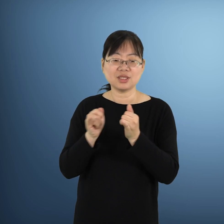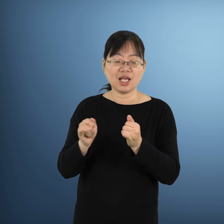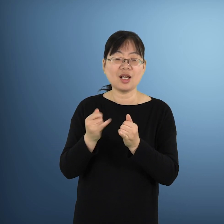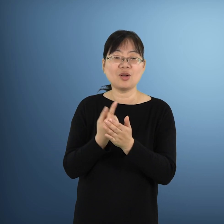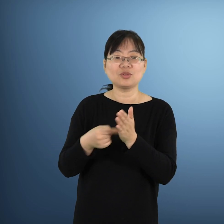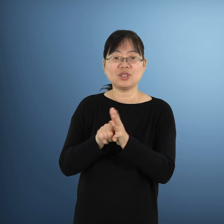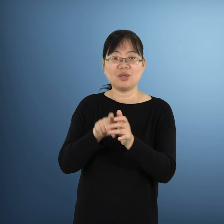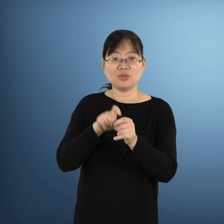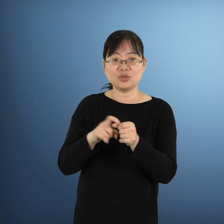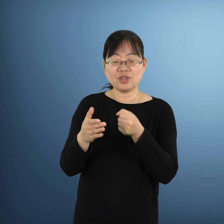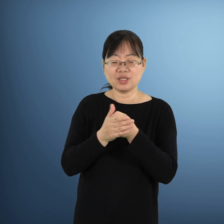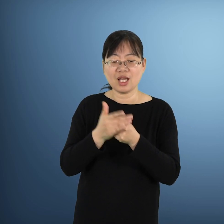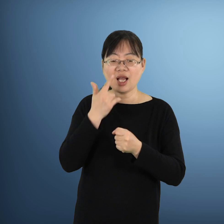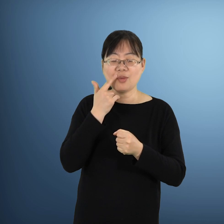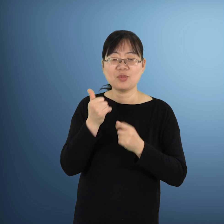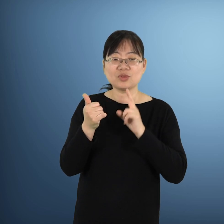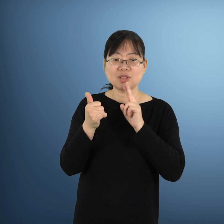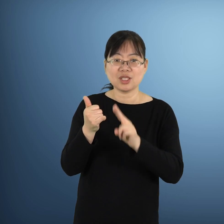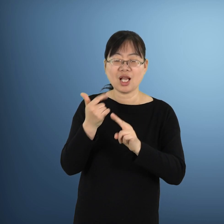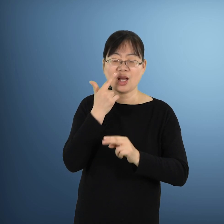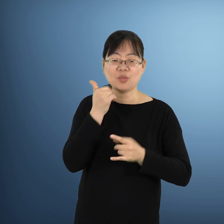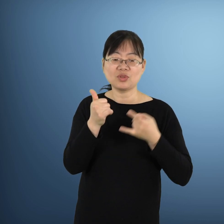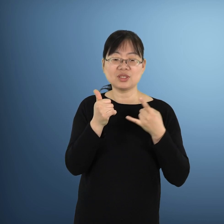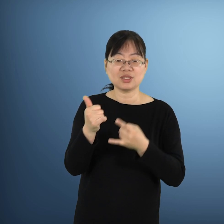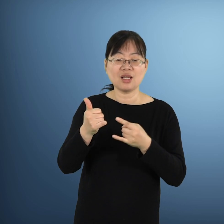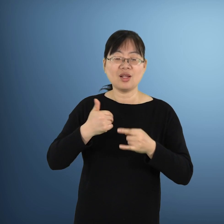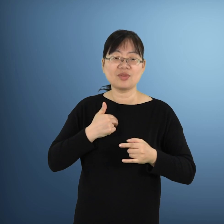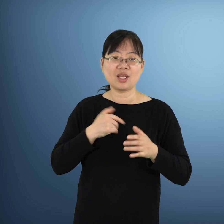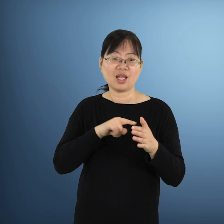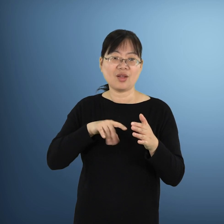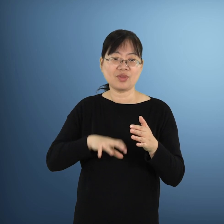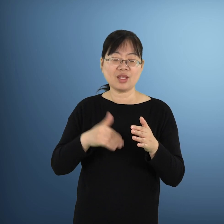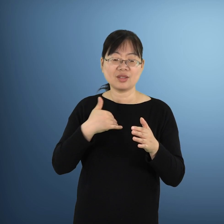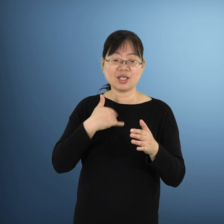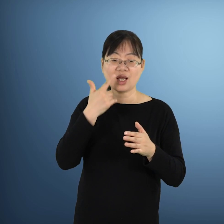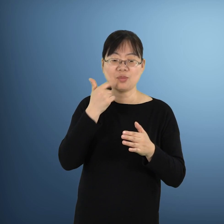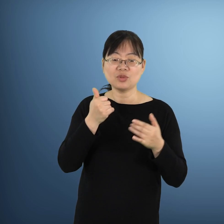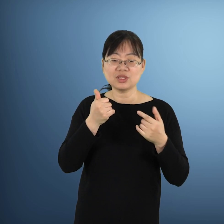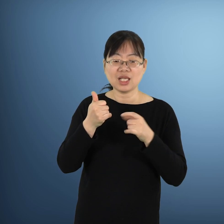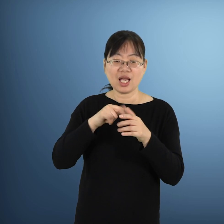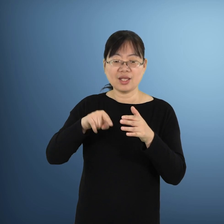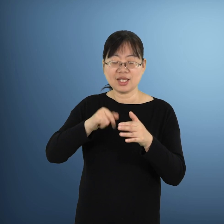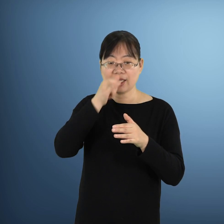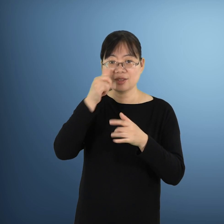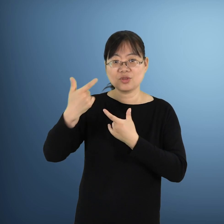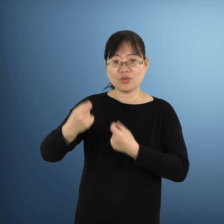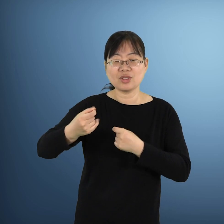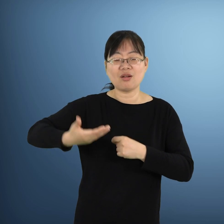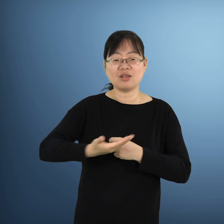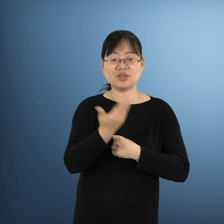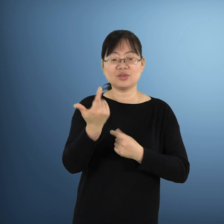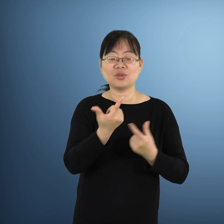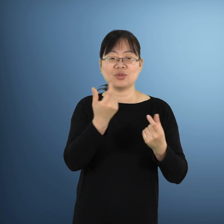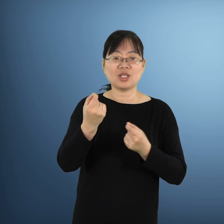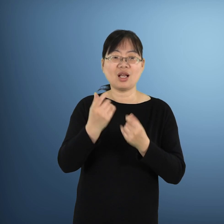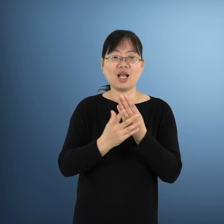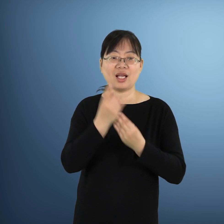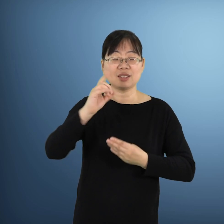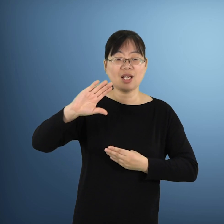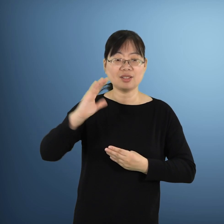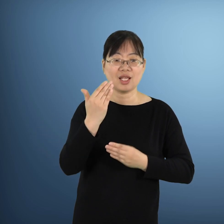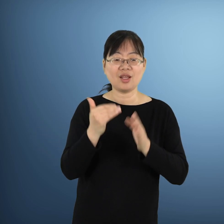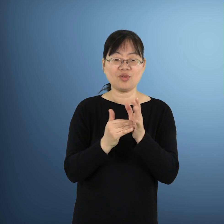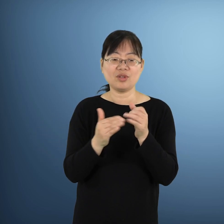사람들도 위함이니 아버지여 아버지께서 내 안에 내가 아버지 안에 있는 것까지 그들도 다